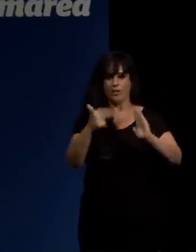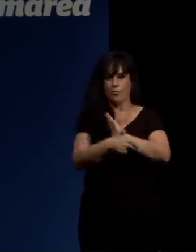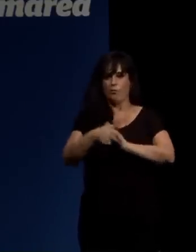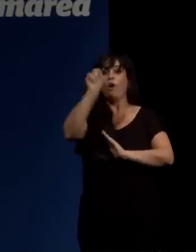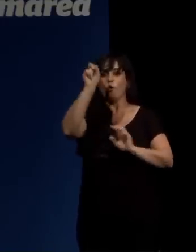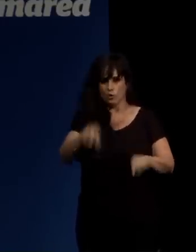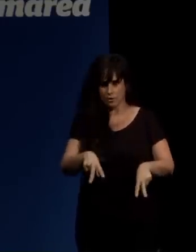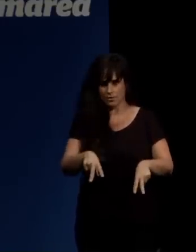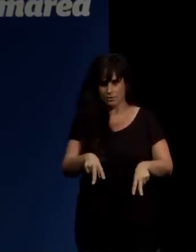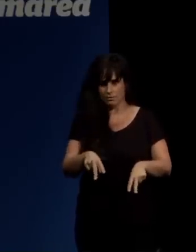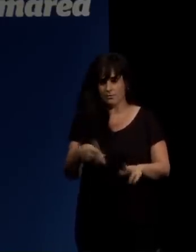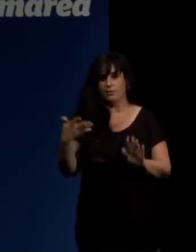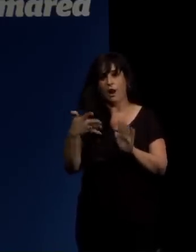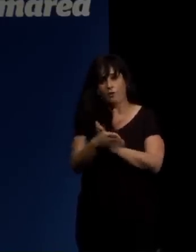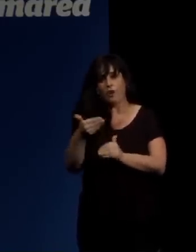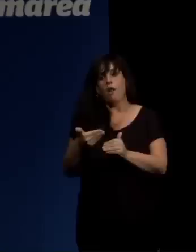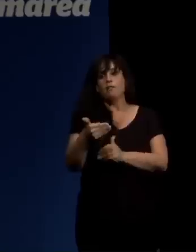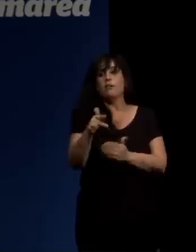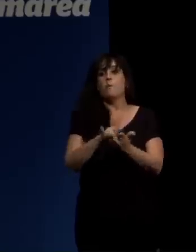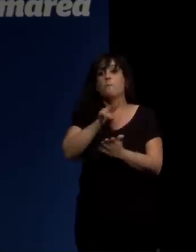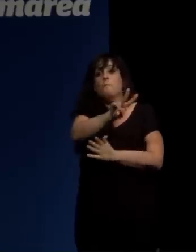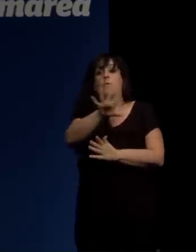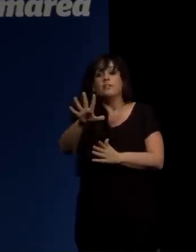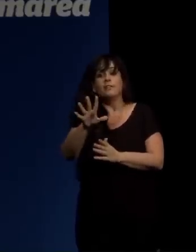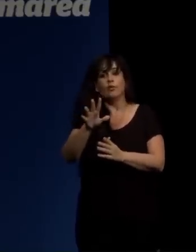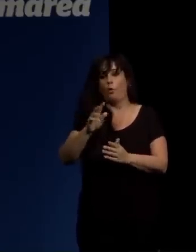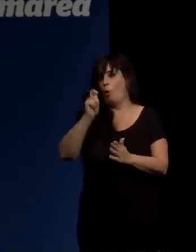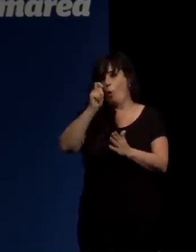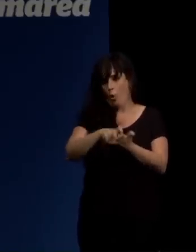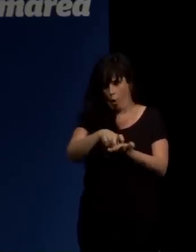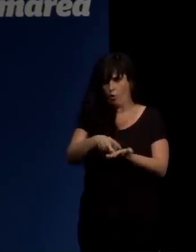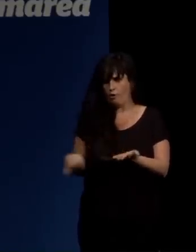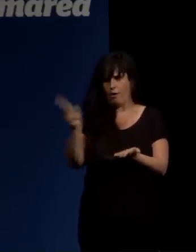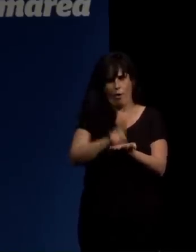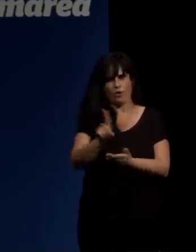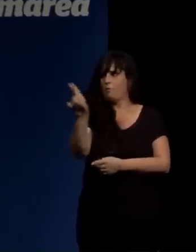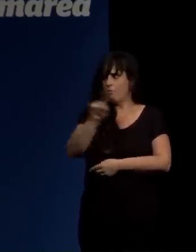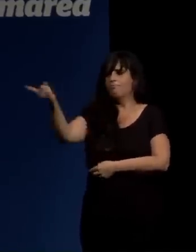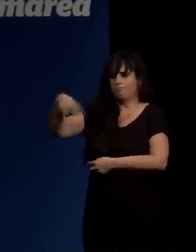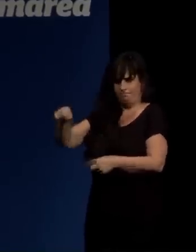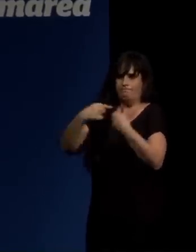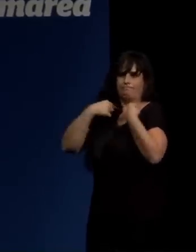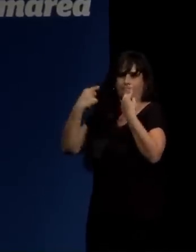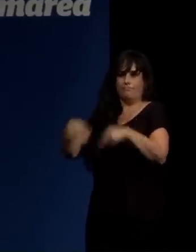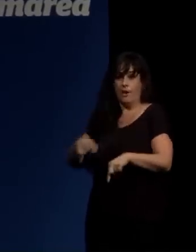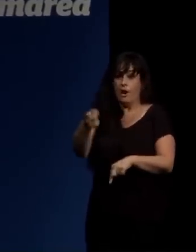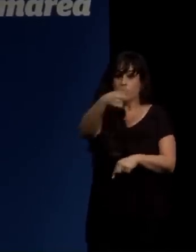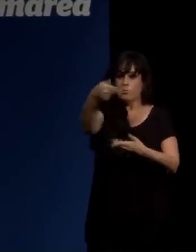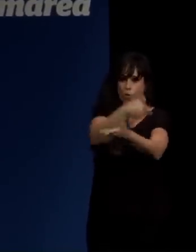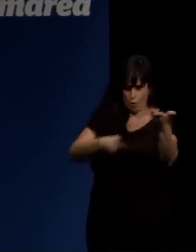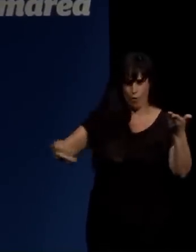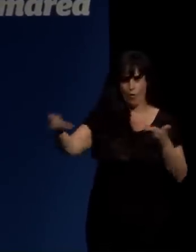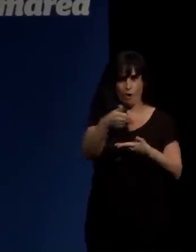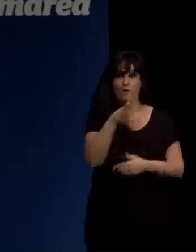o 25 de setembro. Todas e todas vos ides colaborar e ser protagonistas desa derrota do triunfo. Por lo tanto, agora deixo-vos con